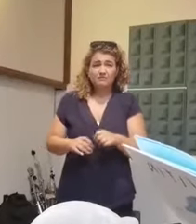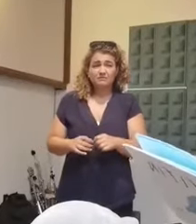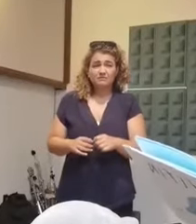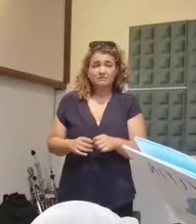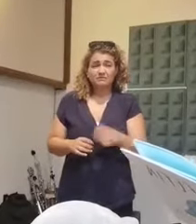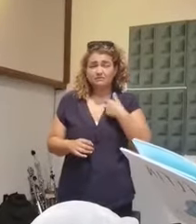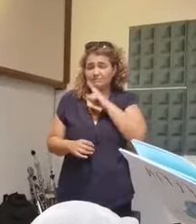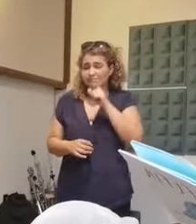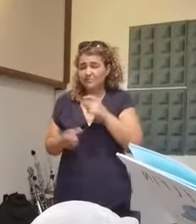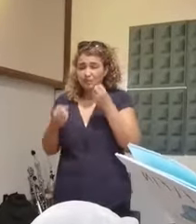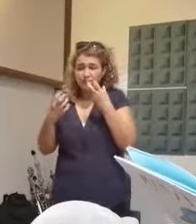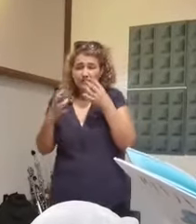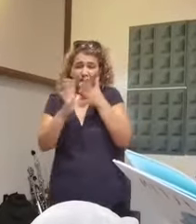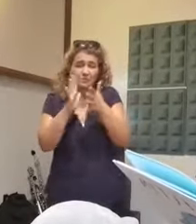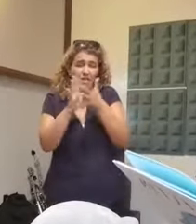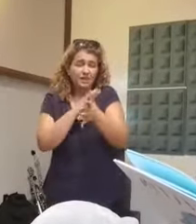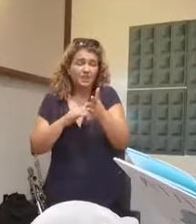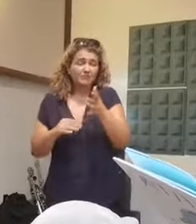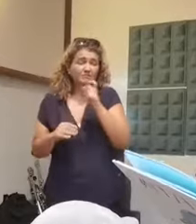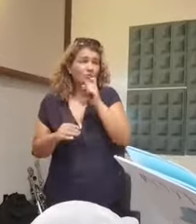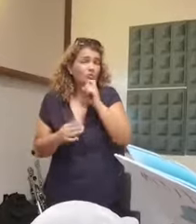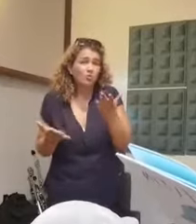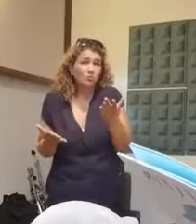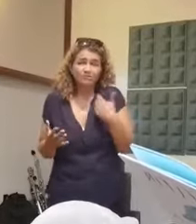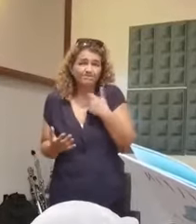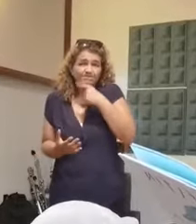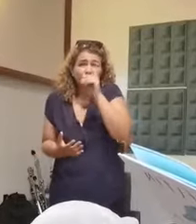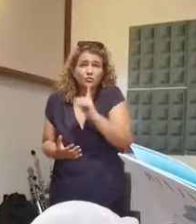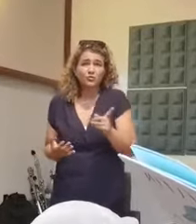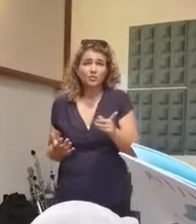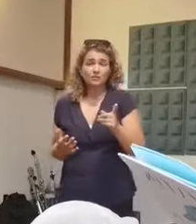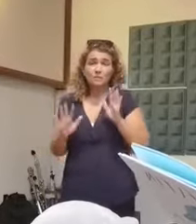No sé muy bien explicaros qué pasó desde ese día.